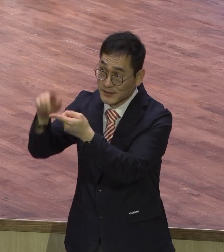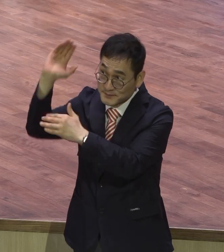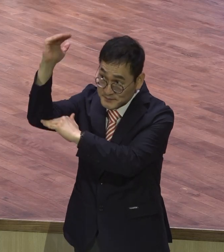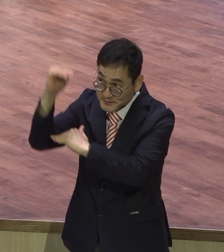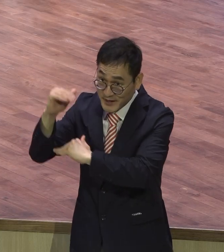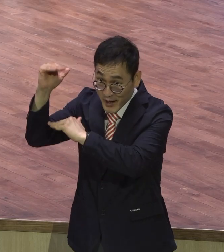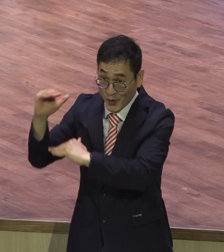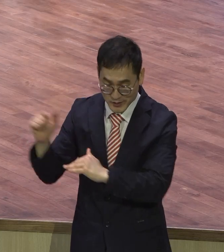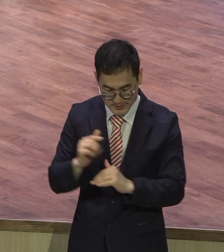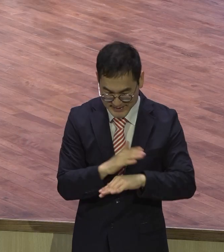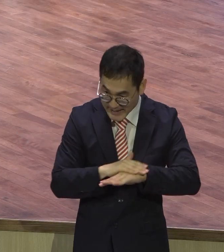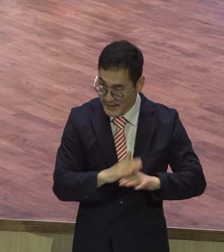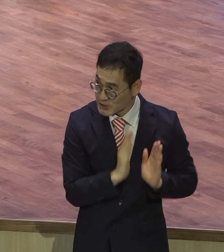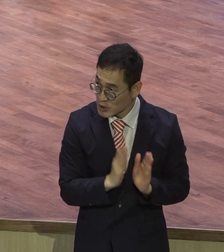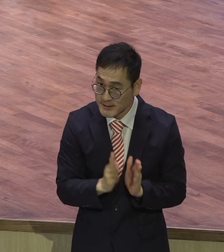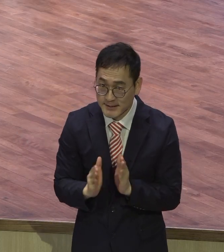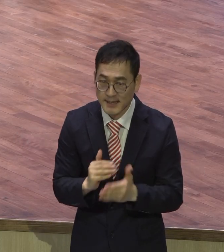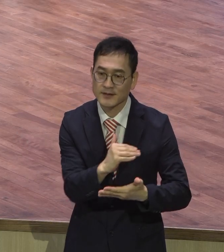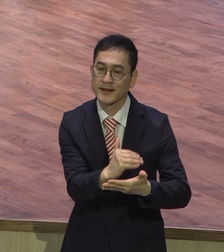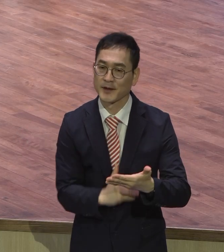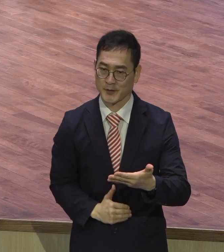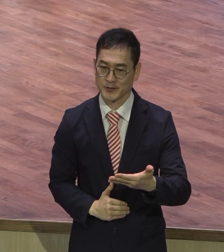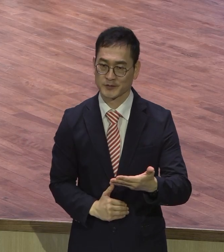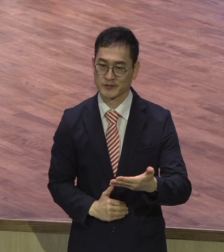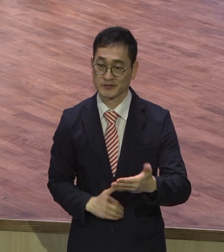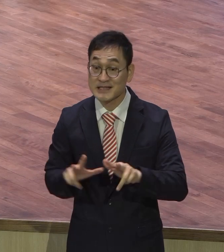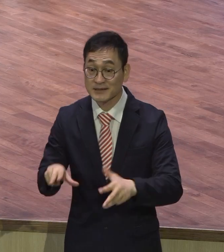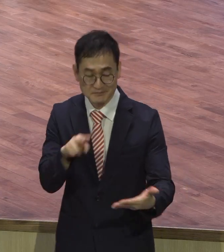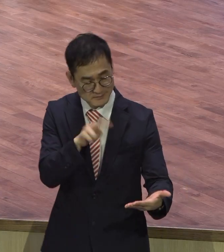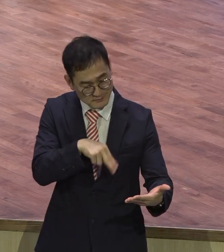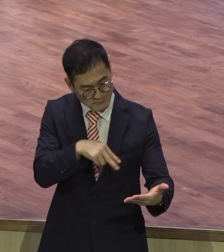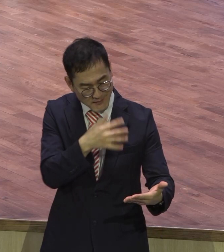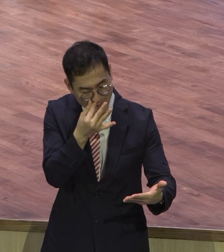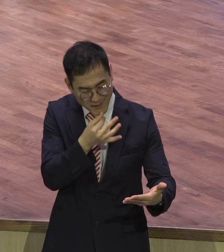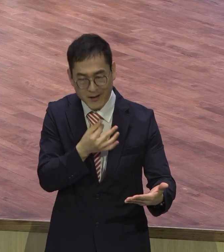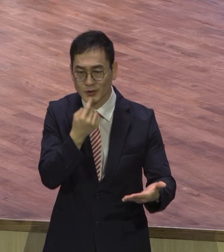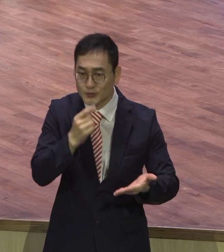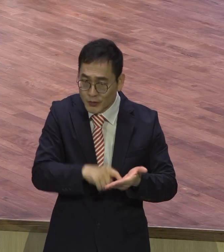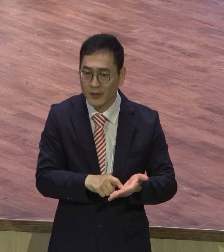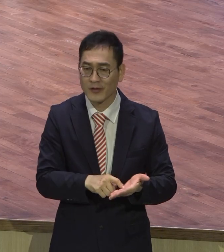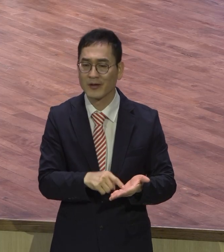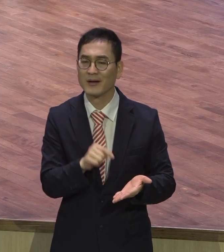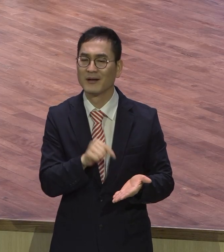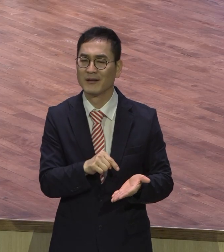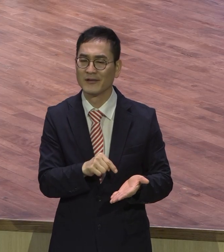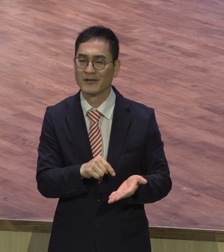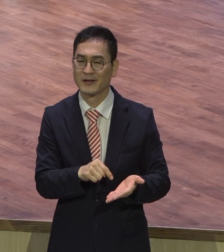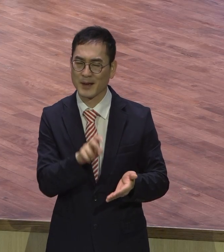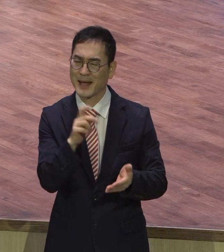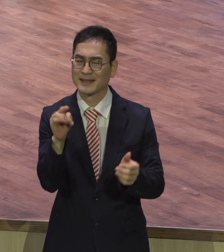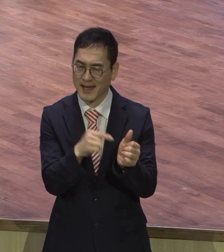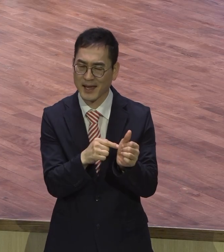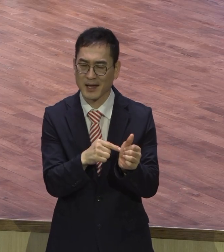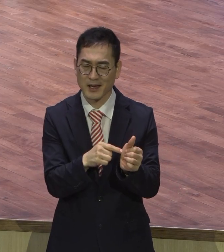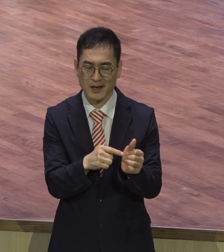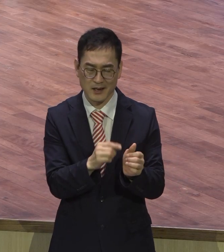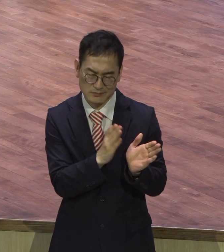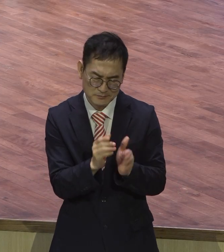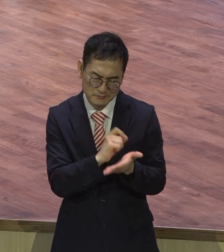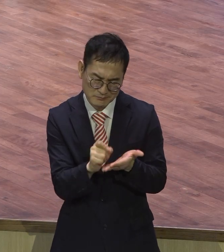정리를 잘 알았습니다 이 영적인 혜택을 우리가 지금까지 보고 있는 거예요 성도 여러분